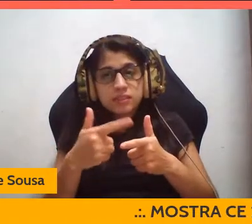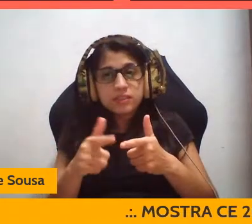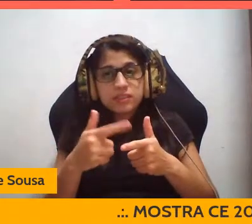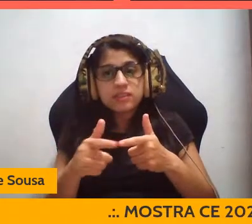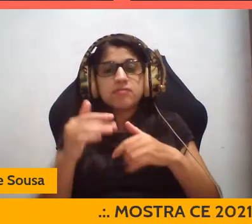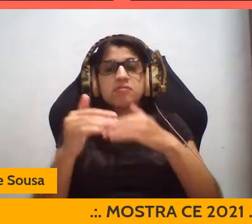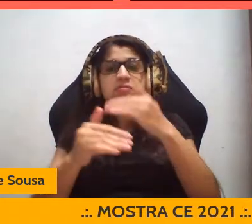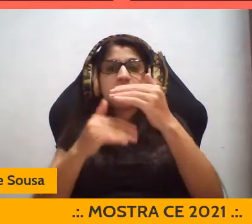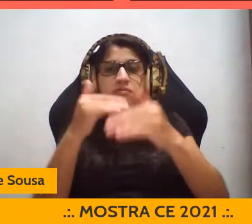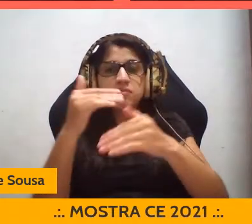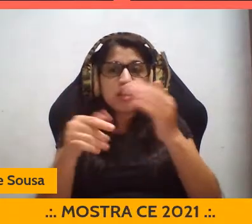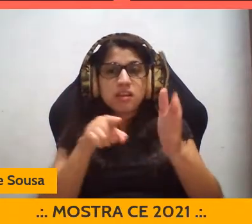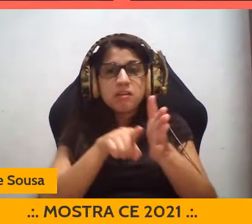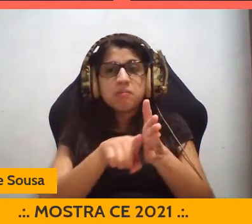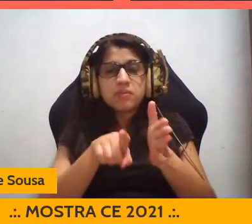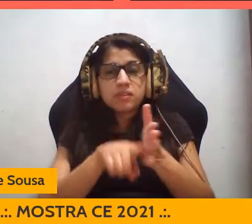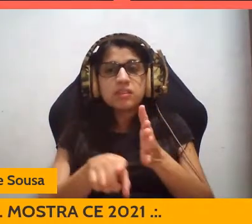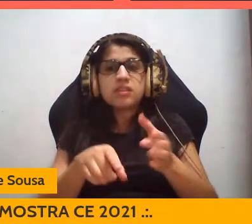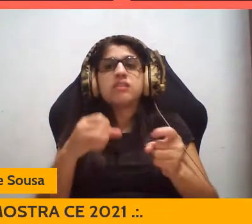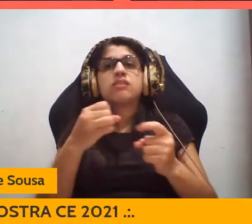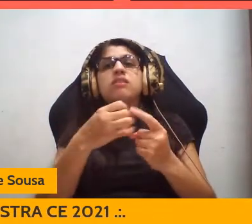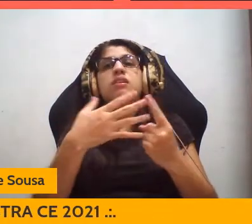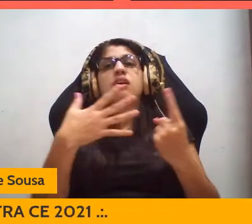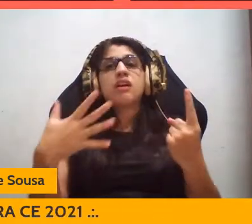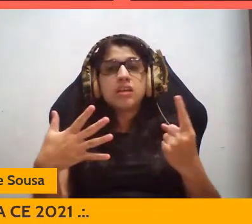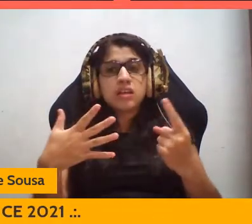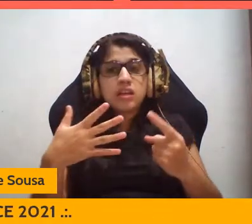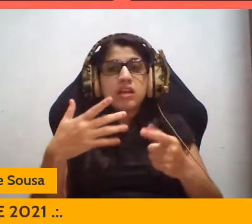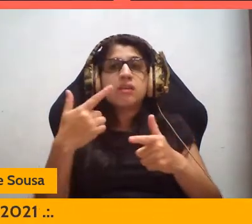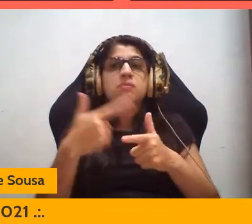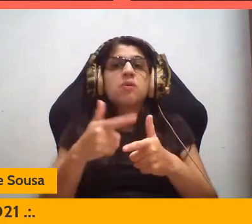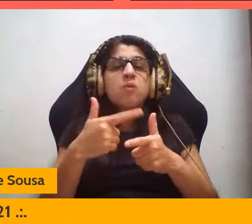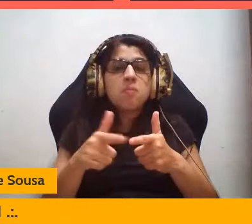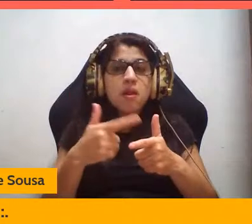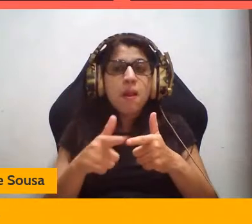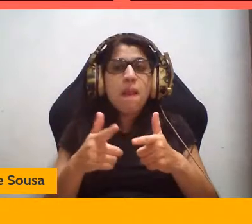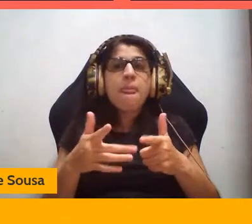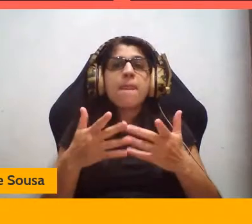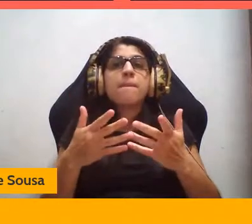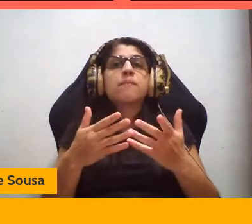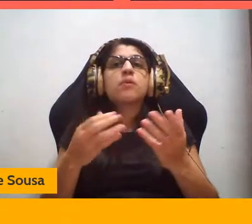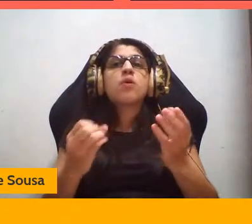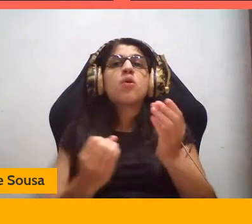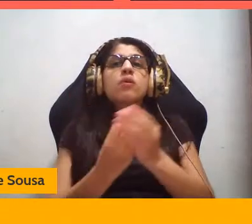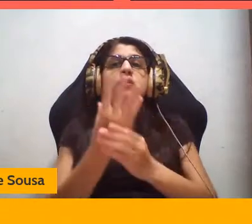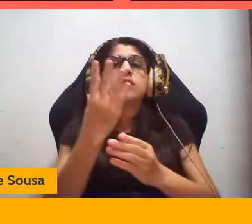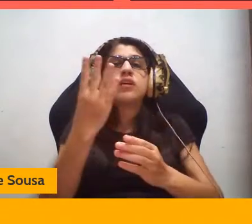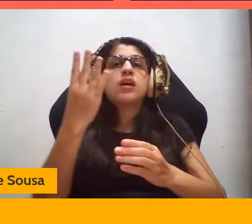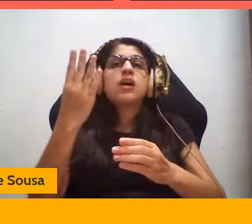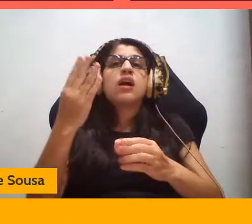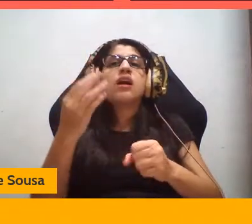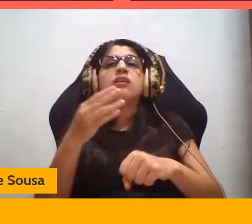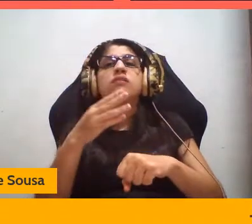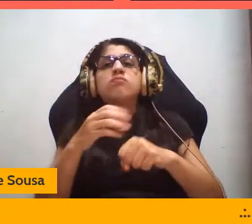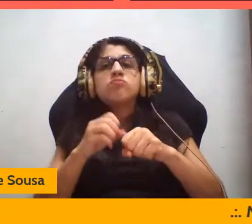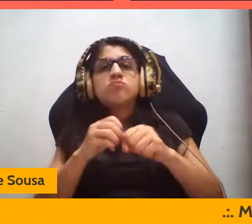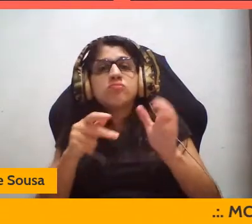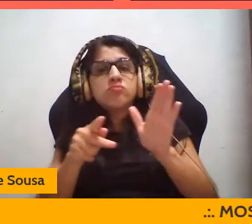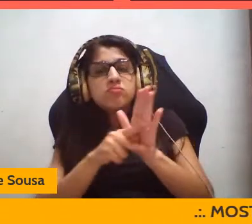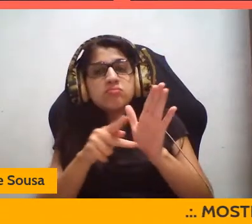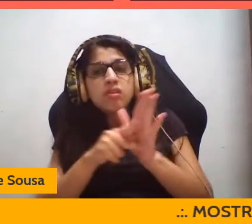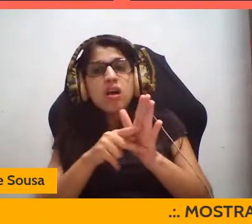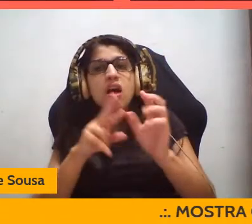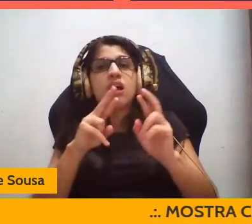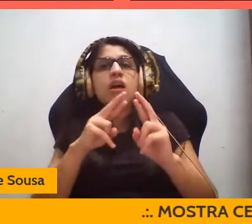problemas e objetos de pesquisa surgirem da nossa prática, da nossa relação com a comunidade. Né? E eu acho